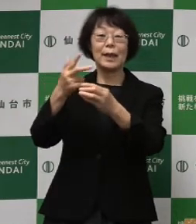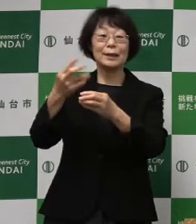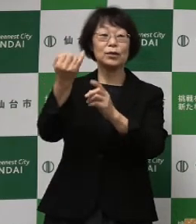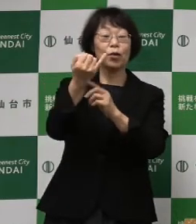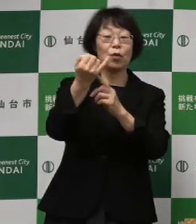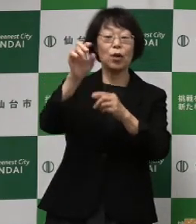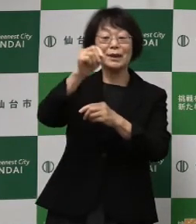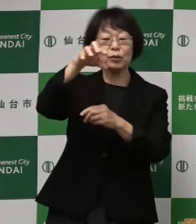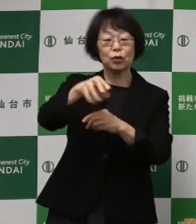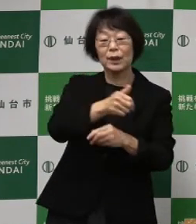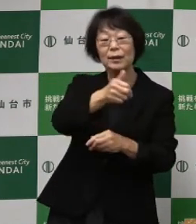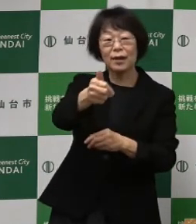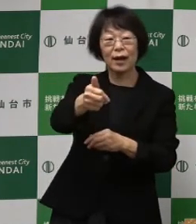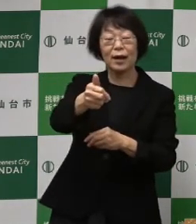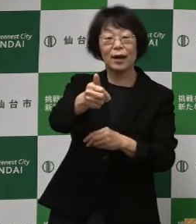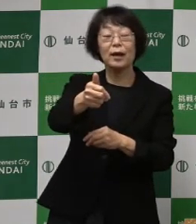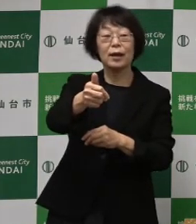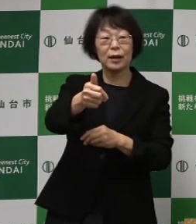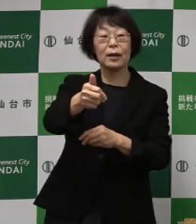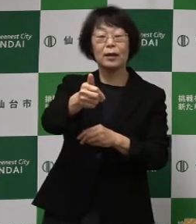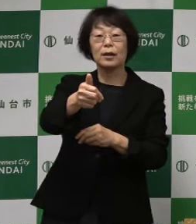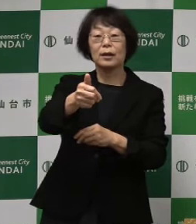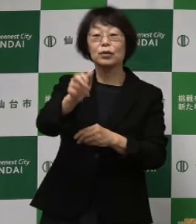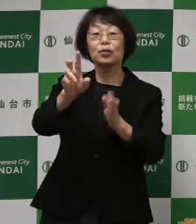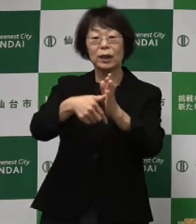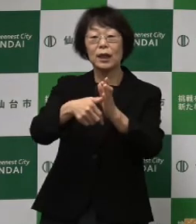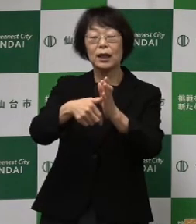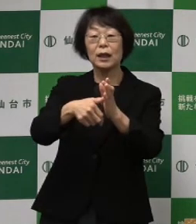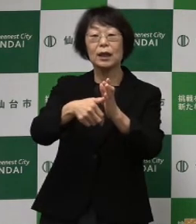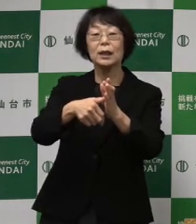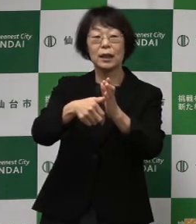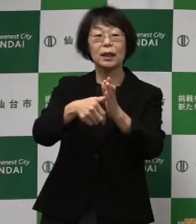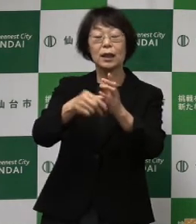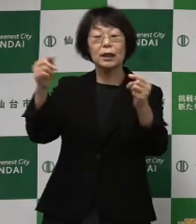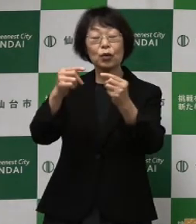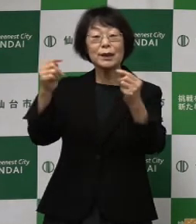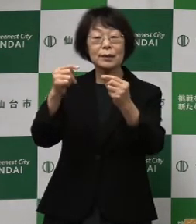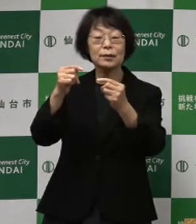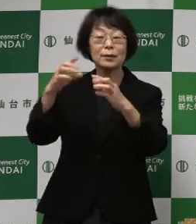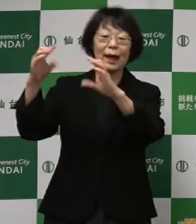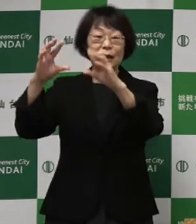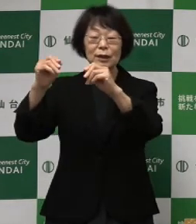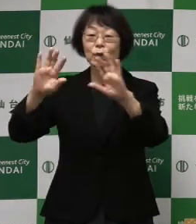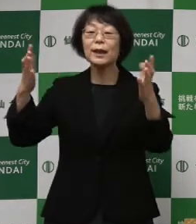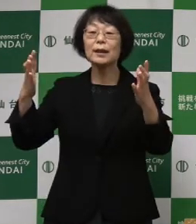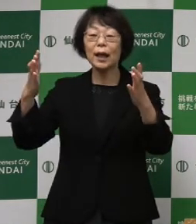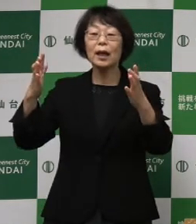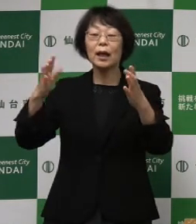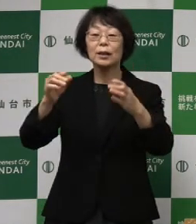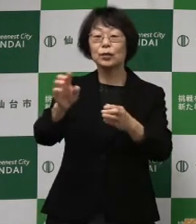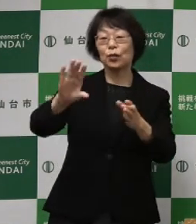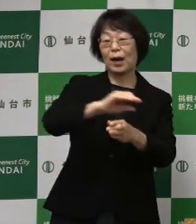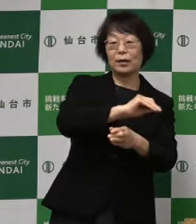ですが、その後ですね、あのすっとこう帰られてしまって、あの直接お言葉も交わしてないというふうに、まあ、その